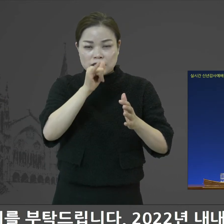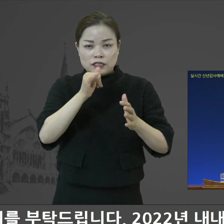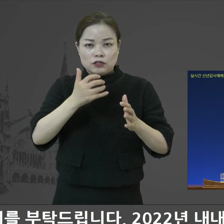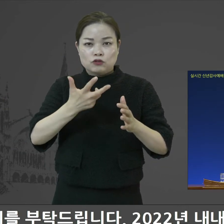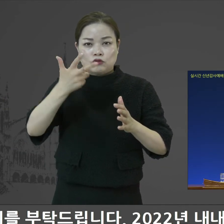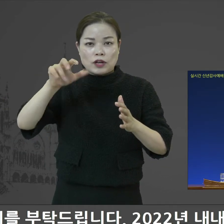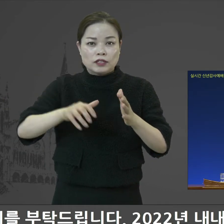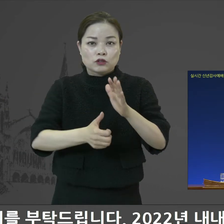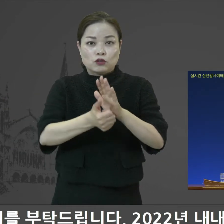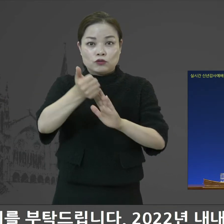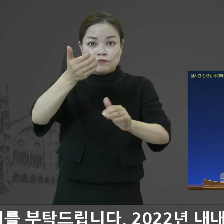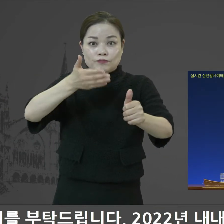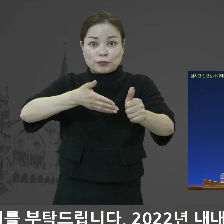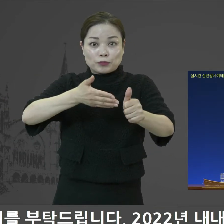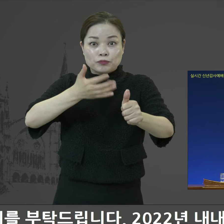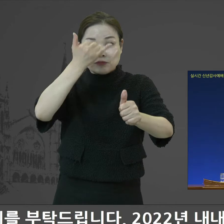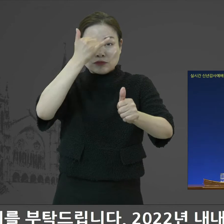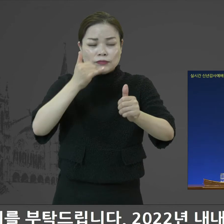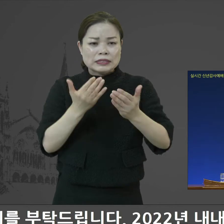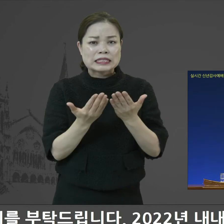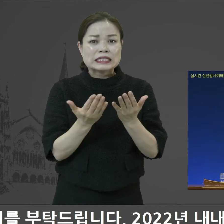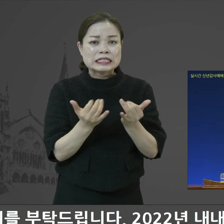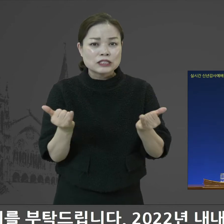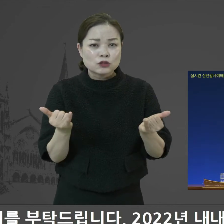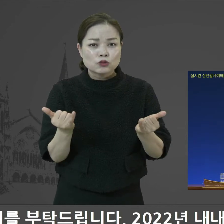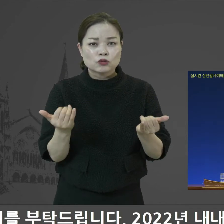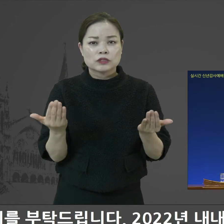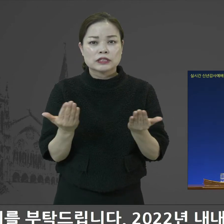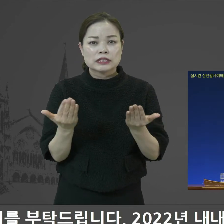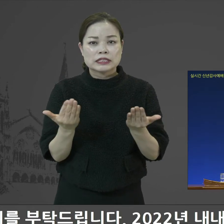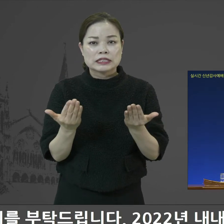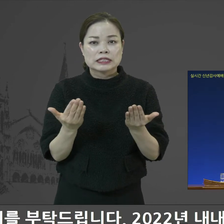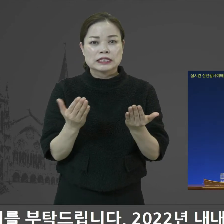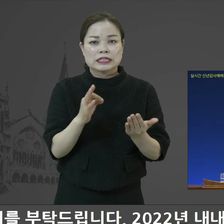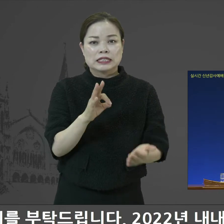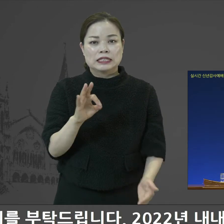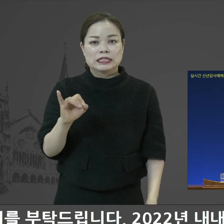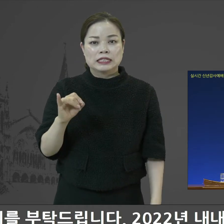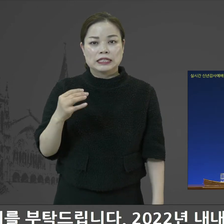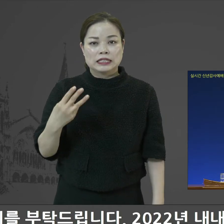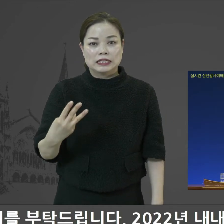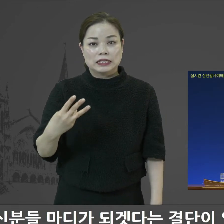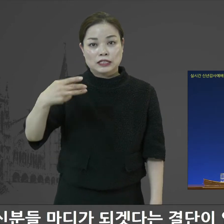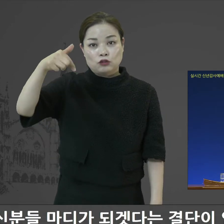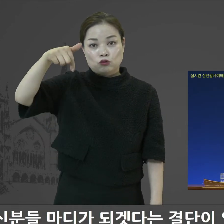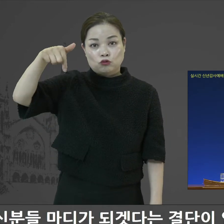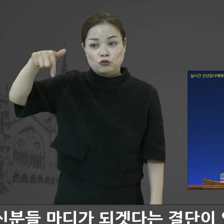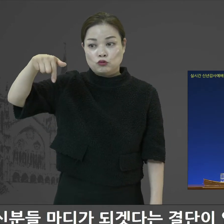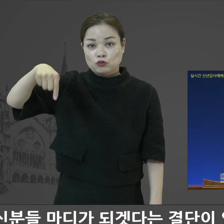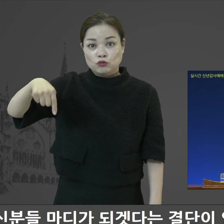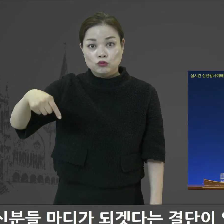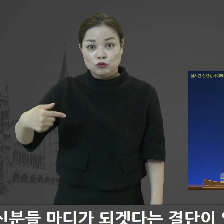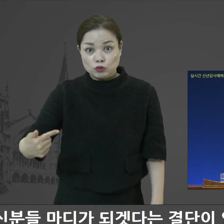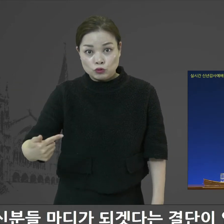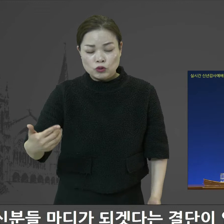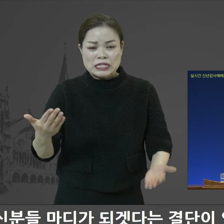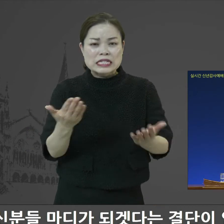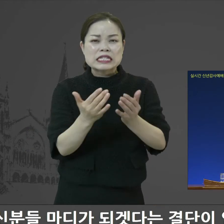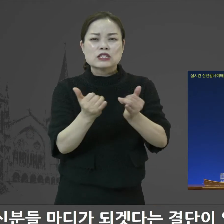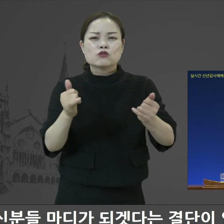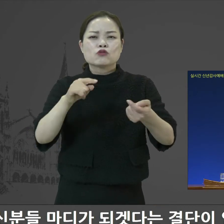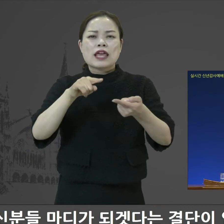축원합니다. 우리 충영교회는 일꾼이라는 말을 참 중요시 생각했습니다. 그렇죠. 이